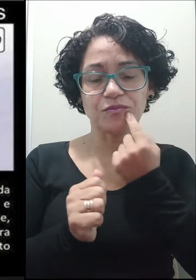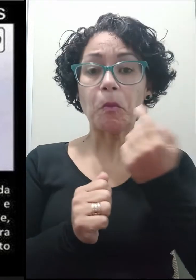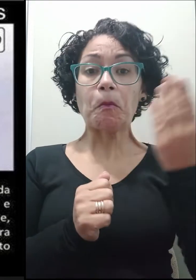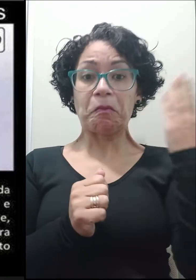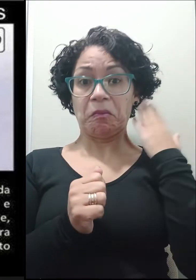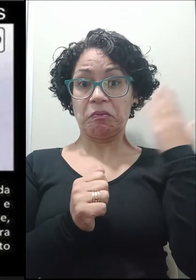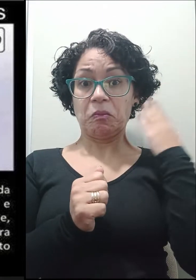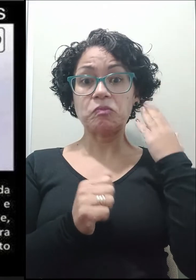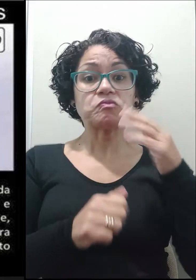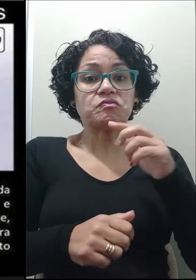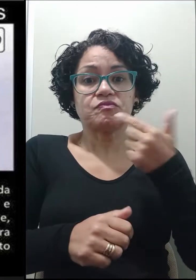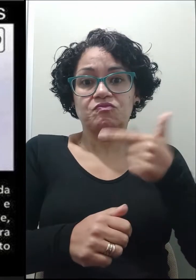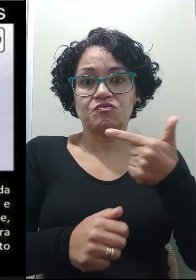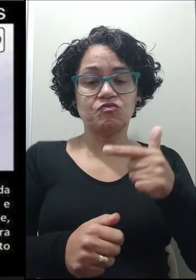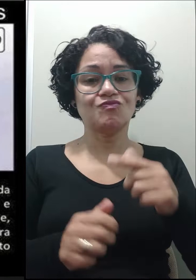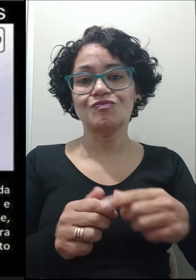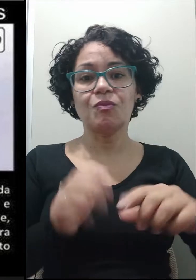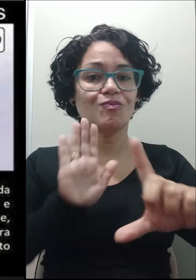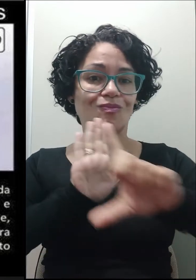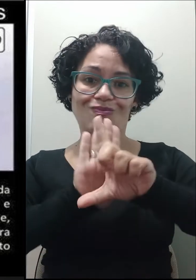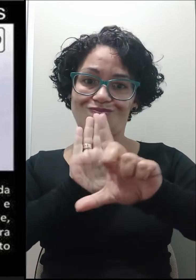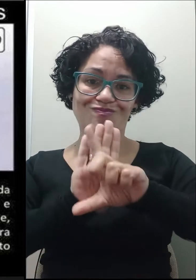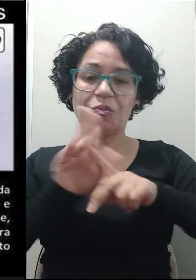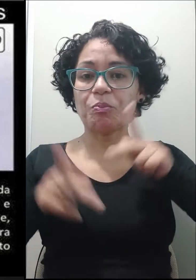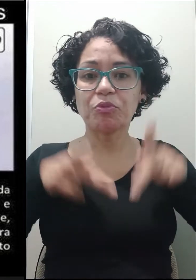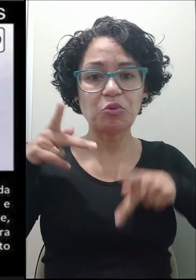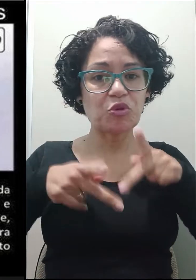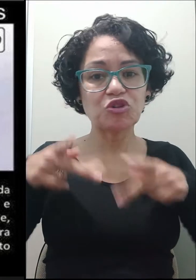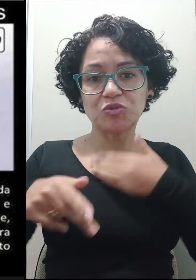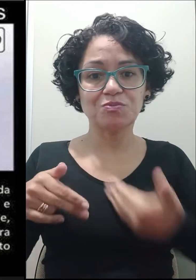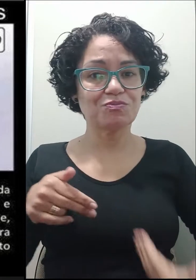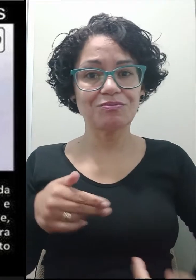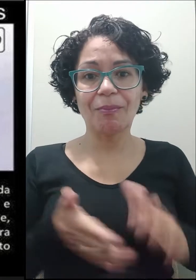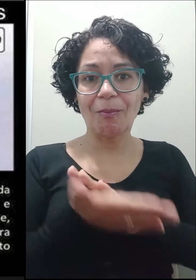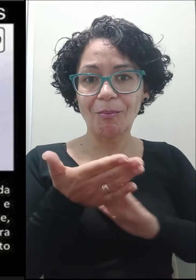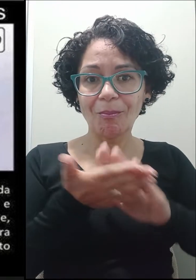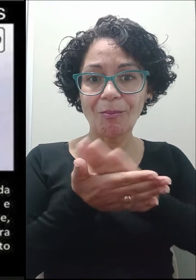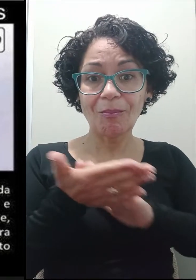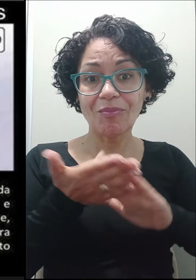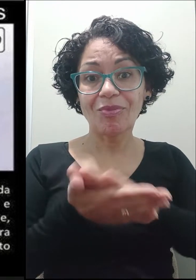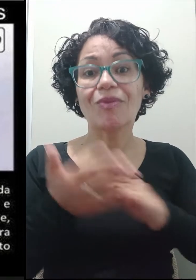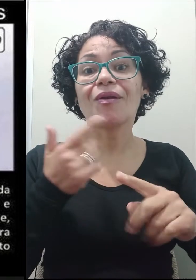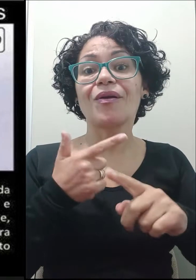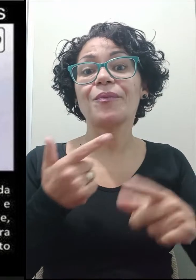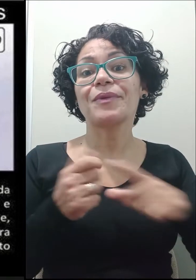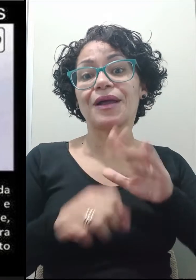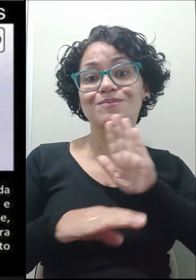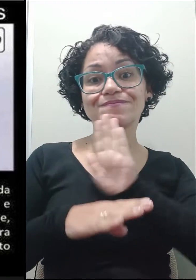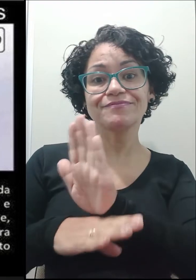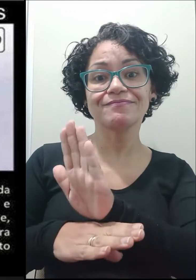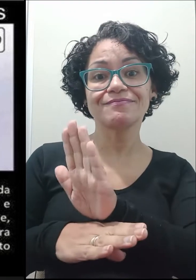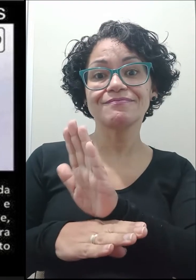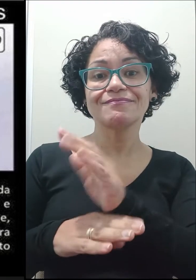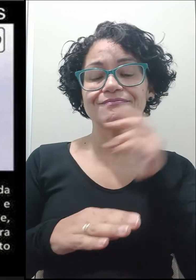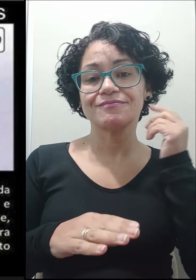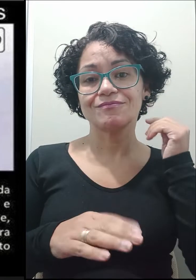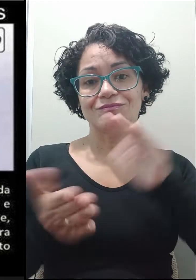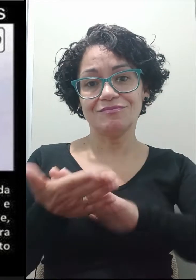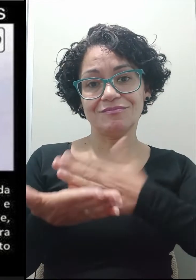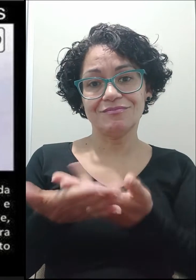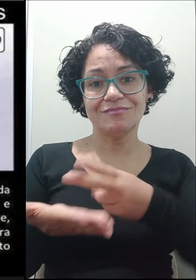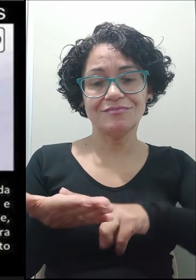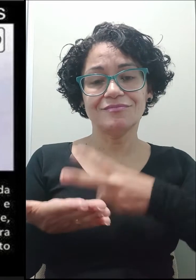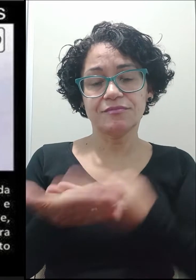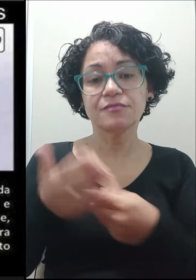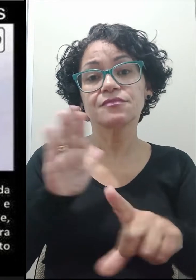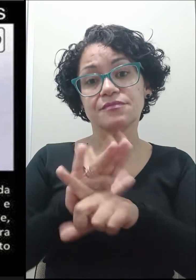existiam, no entanto, políticas públicas para ancorar o seu trabalho